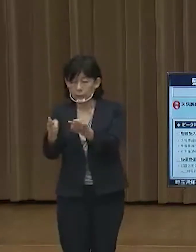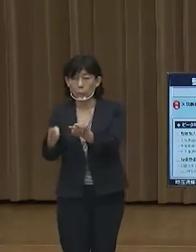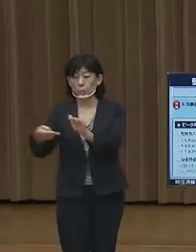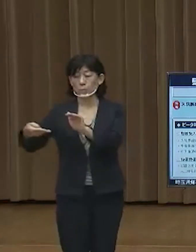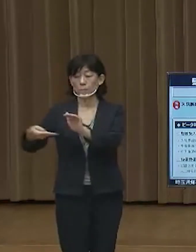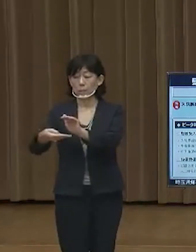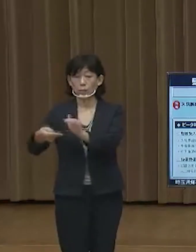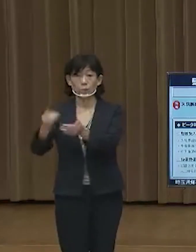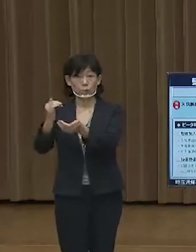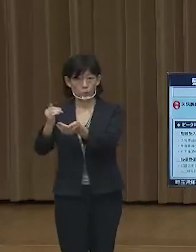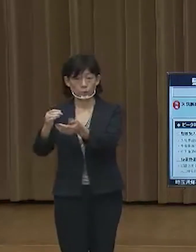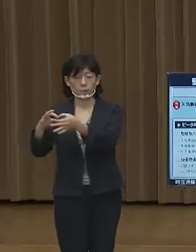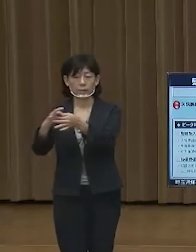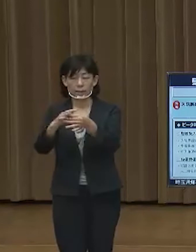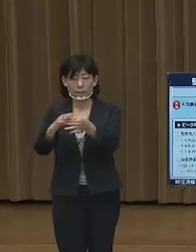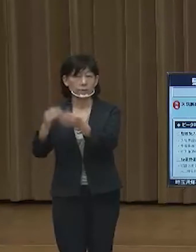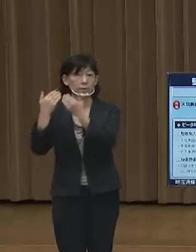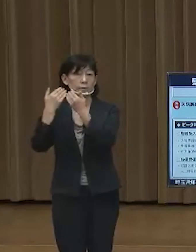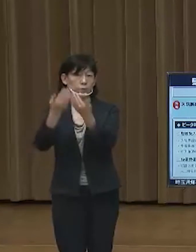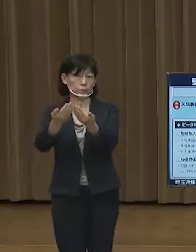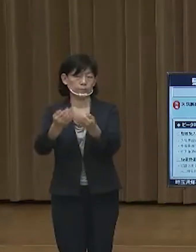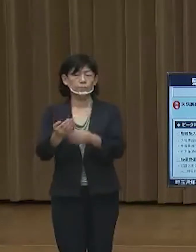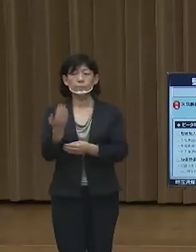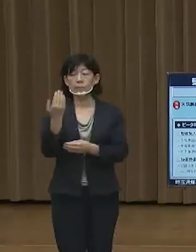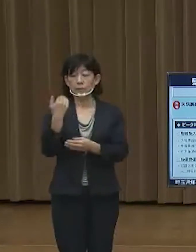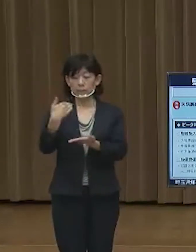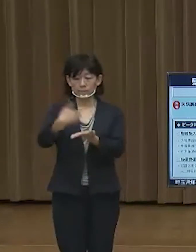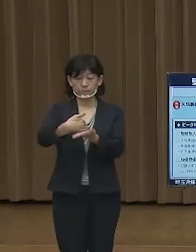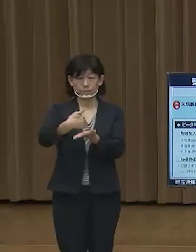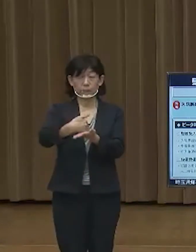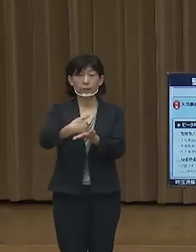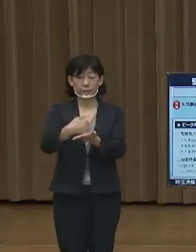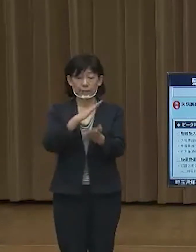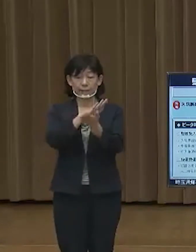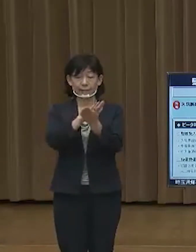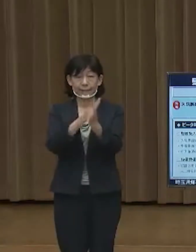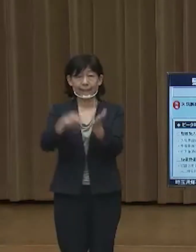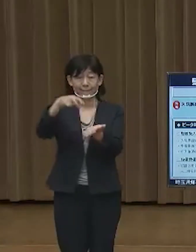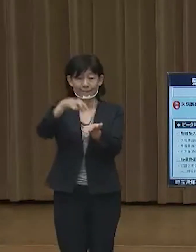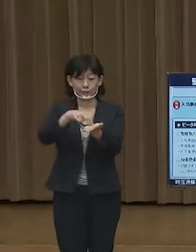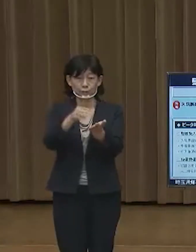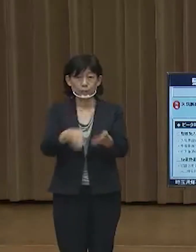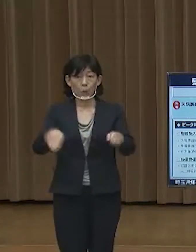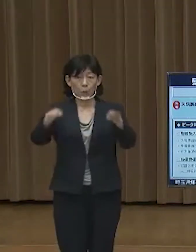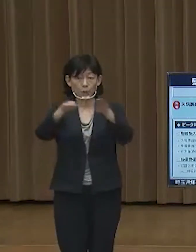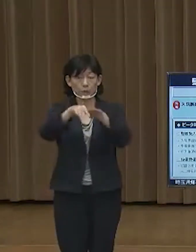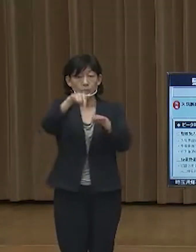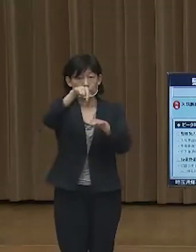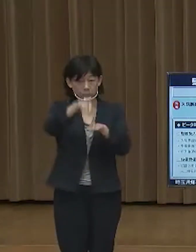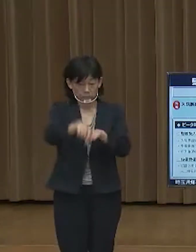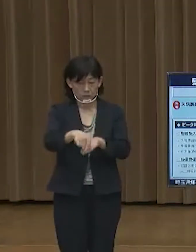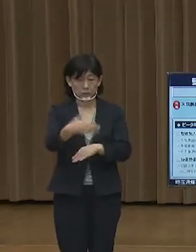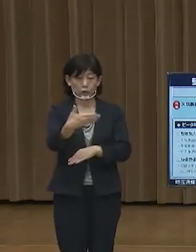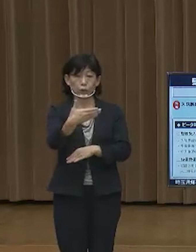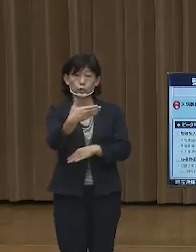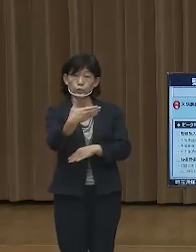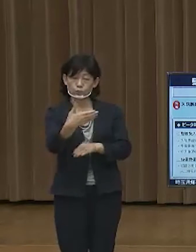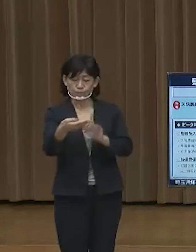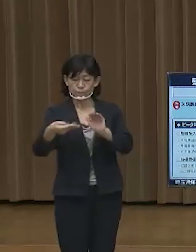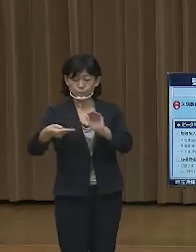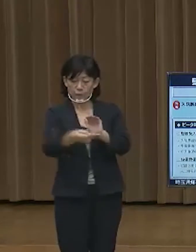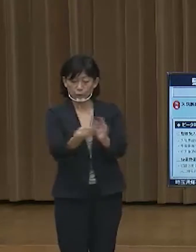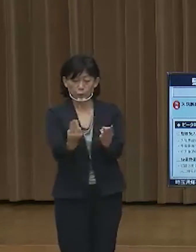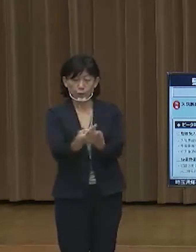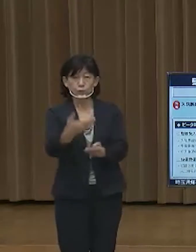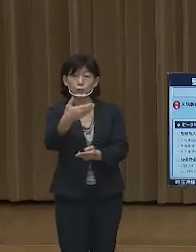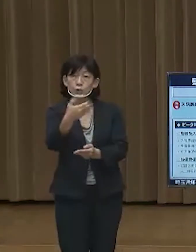います。先ほどまずお話しされていた県立病院から新たに90床のことをまずお聞きしたいんですが、